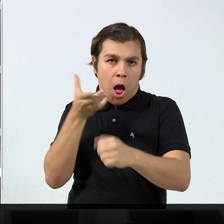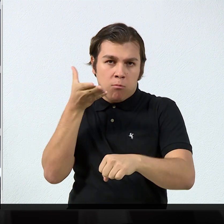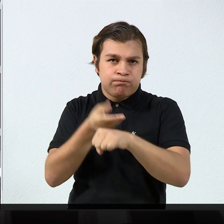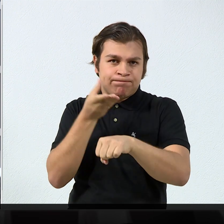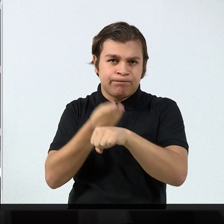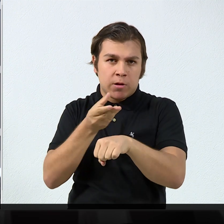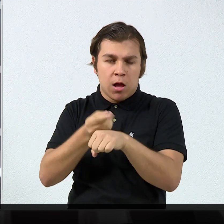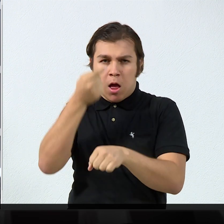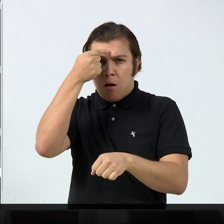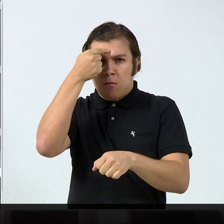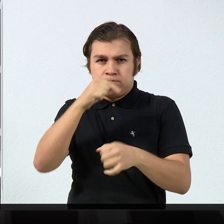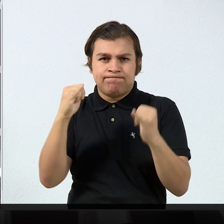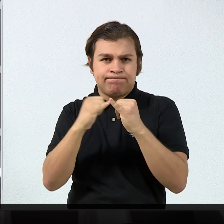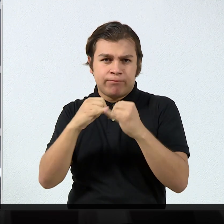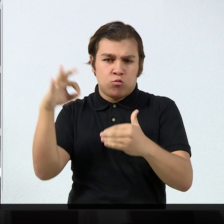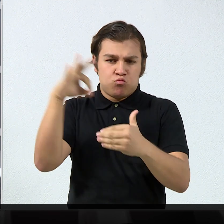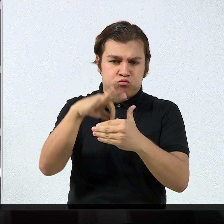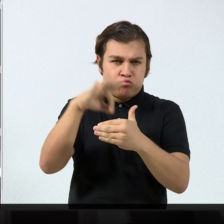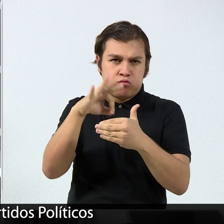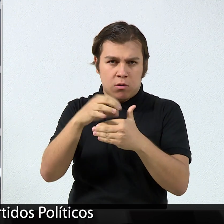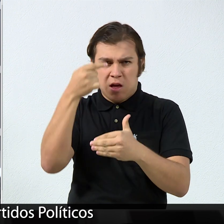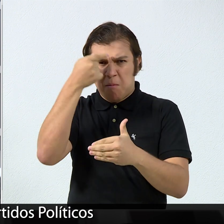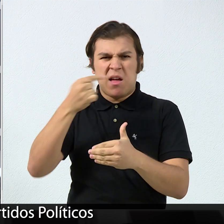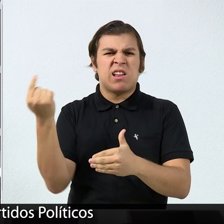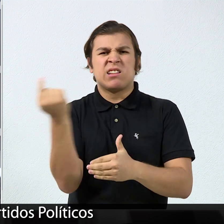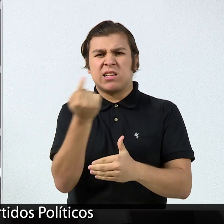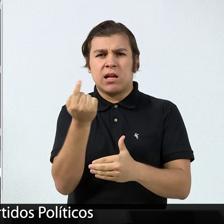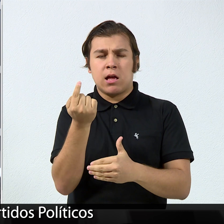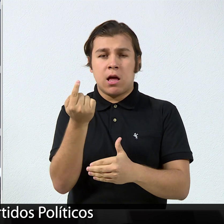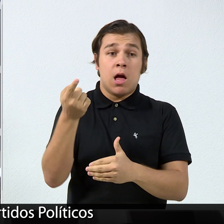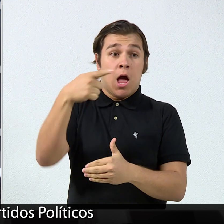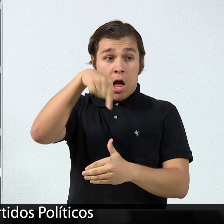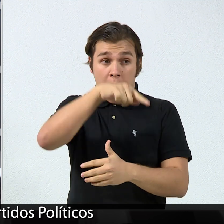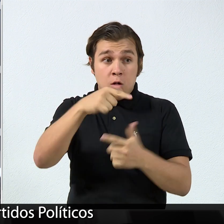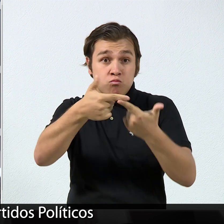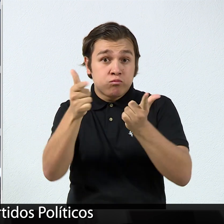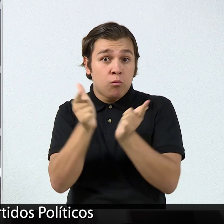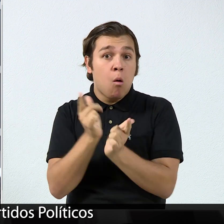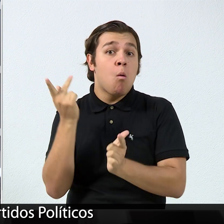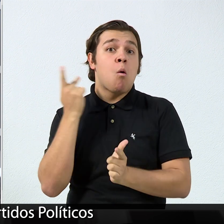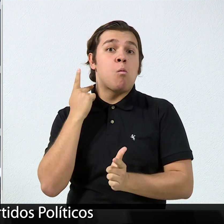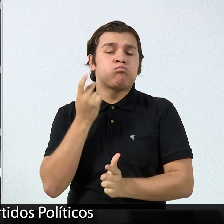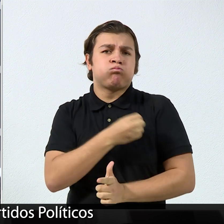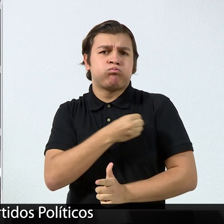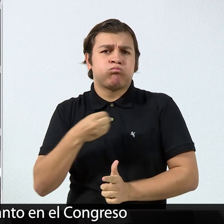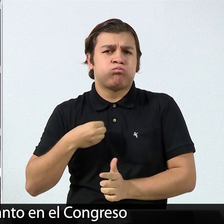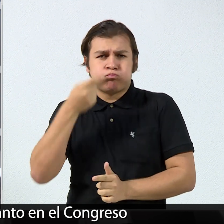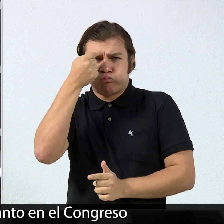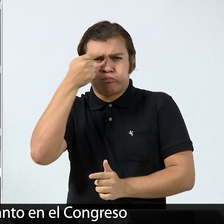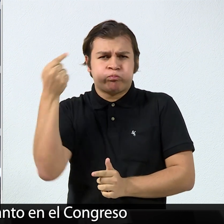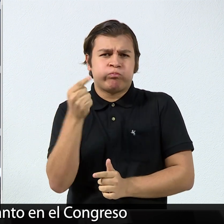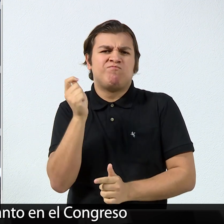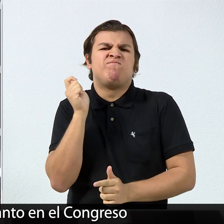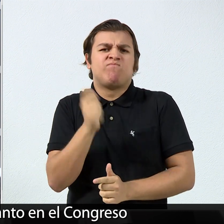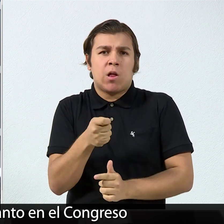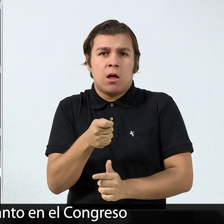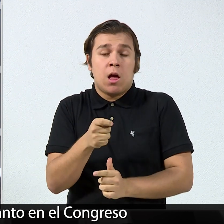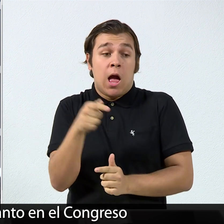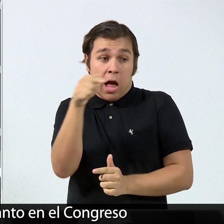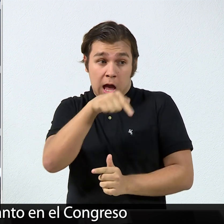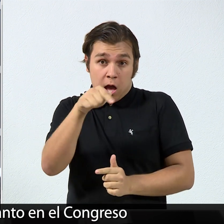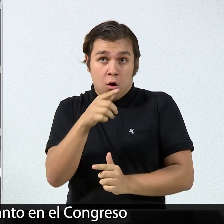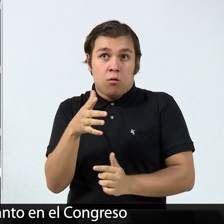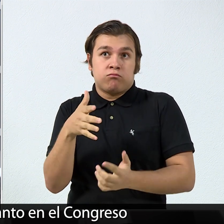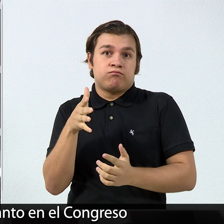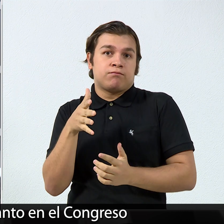Código Electoral de la entidad, con la finalidad de que los partidos políticos tengan la obligación de incluir dentro de sus candidaturas, tanto